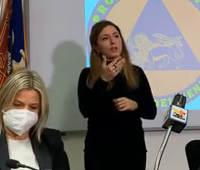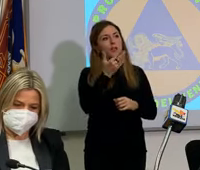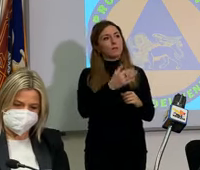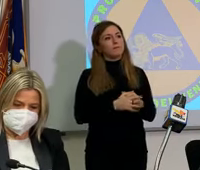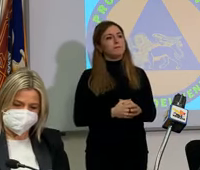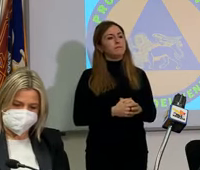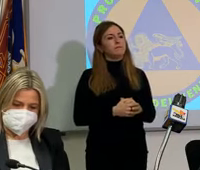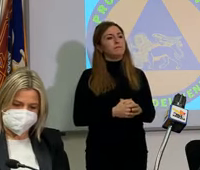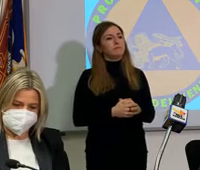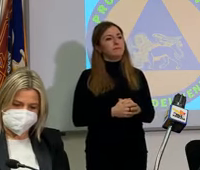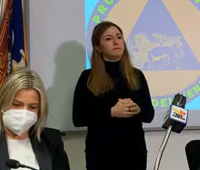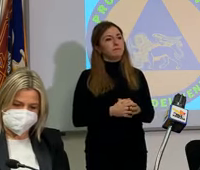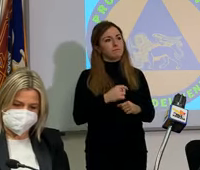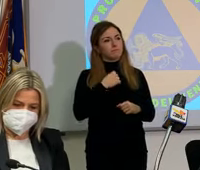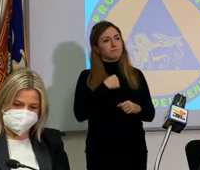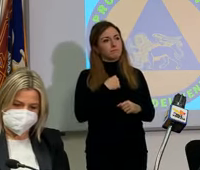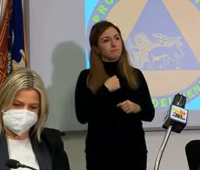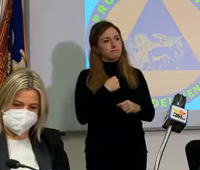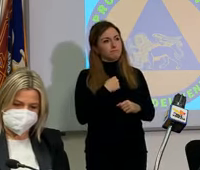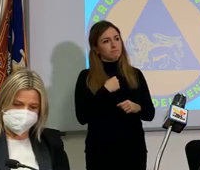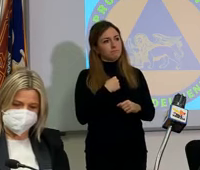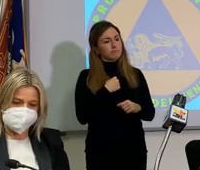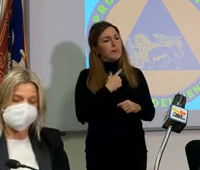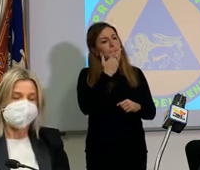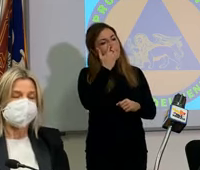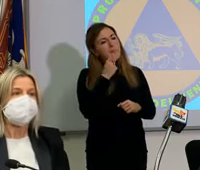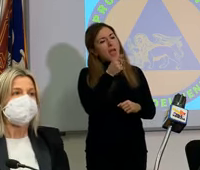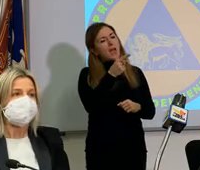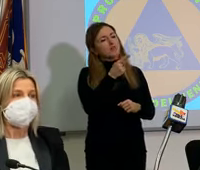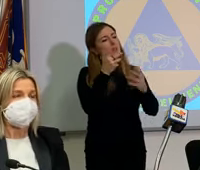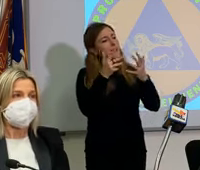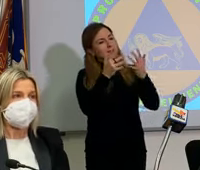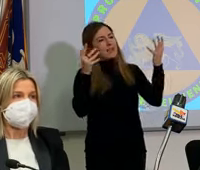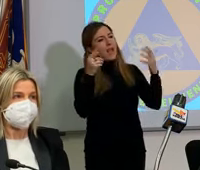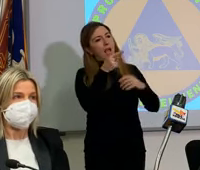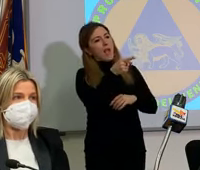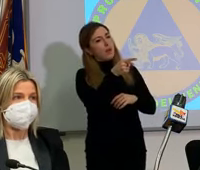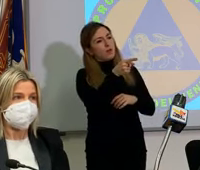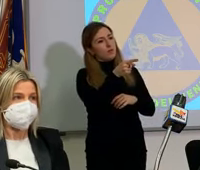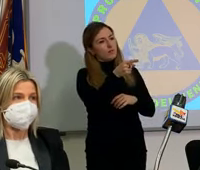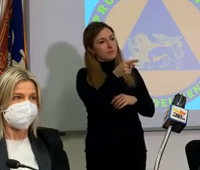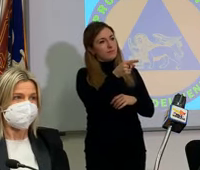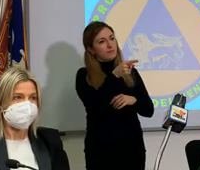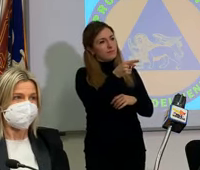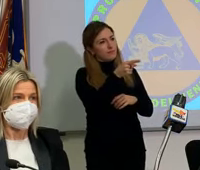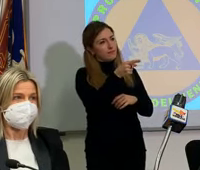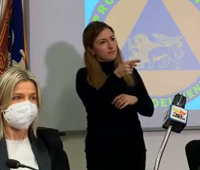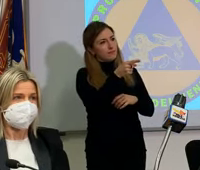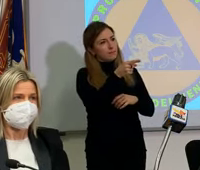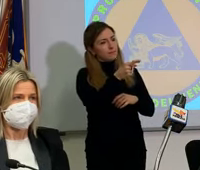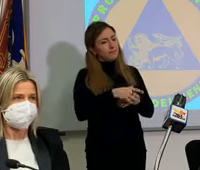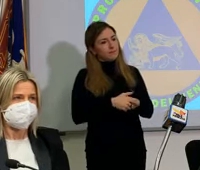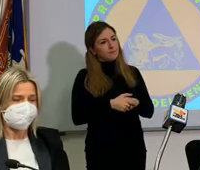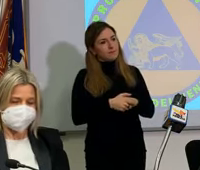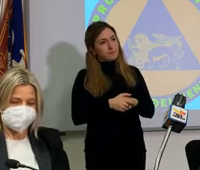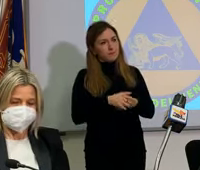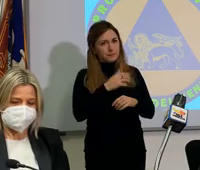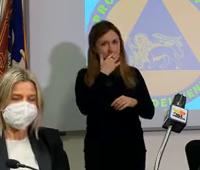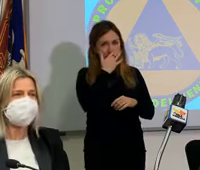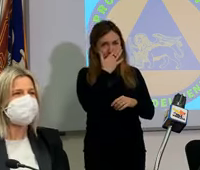dottore io apprezzo molto la sua chiarezza non lo da incursore della sanità le